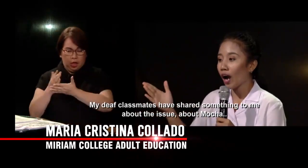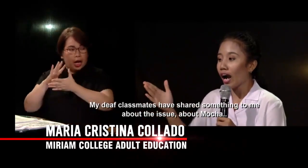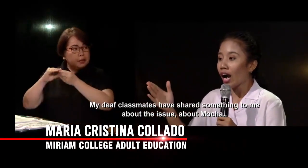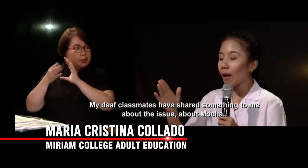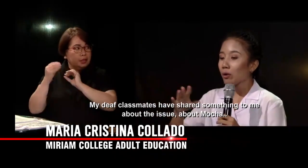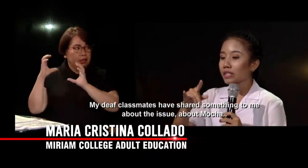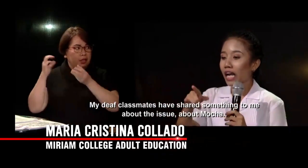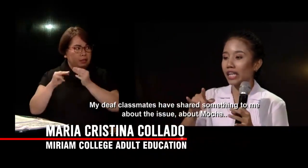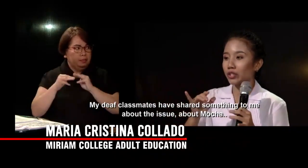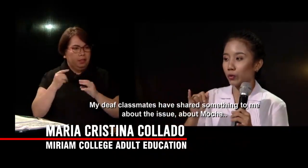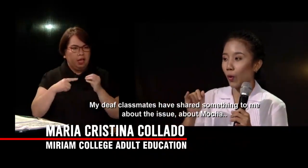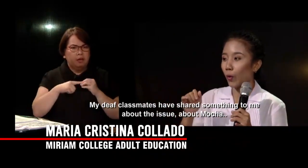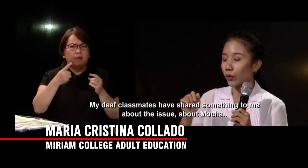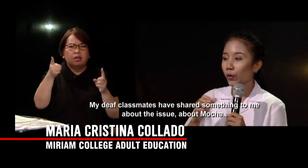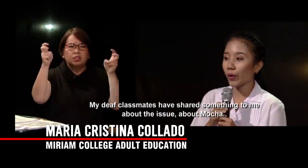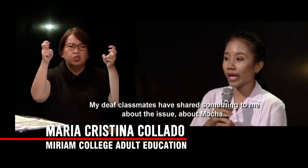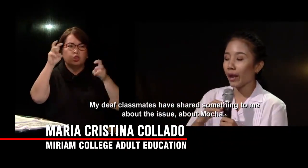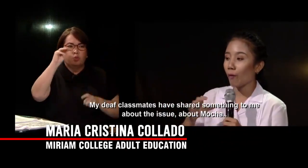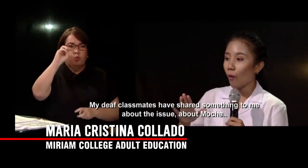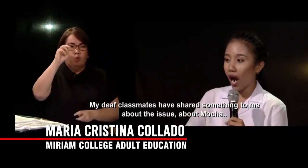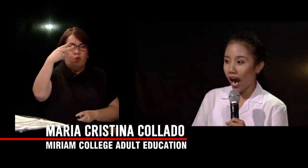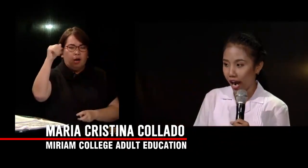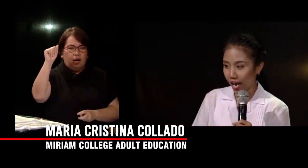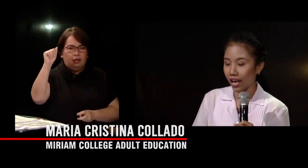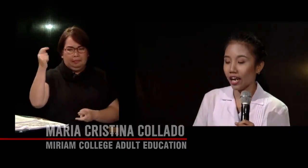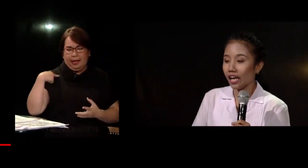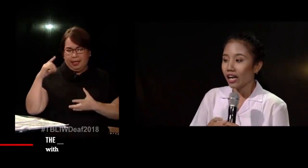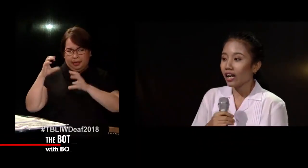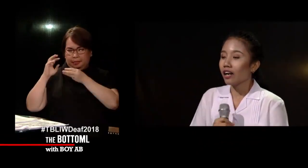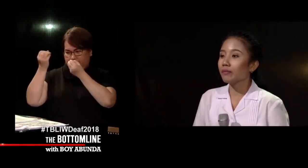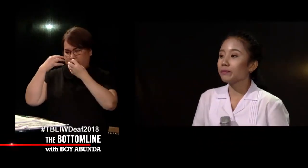po about sa issue tungkol kay Mukwa.